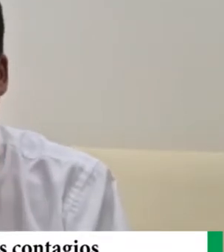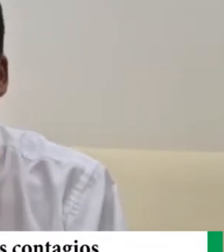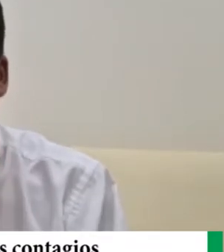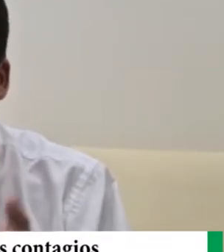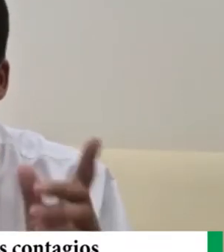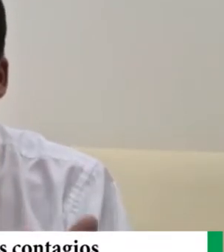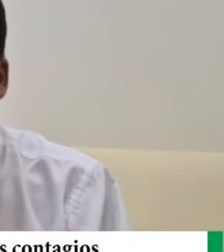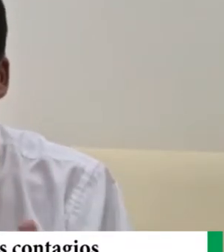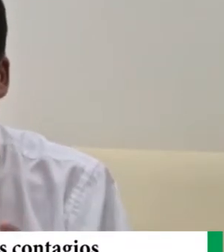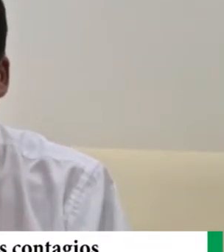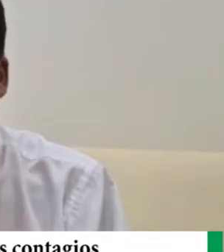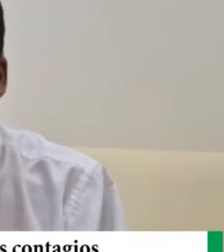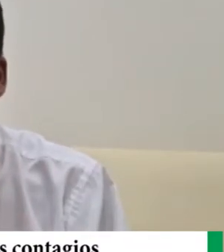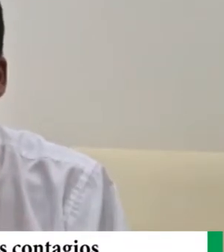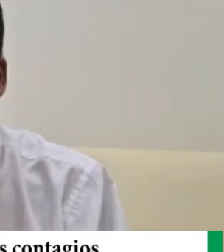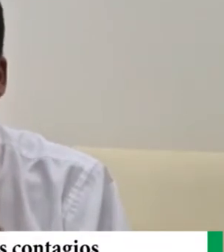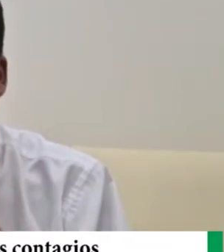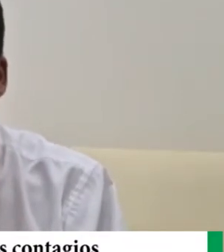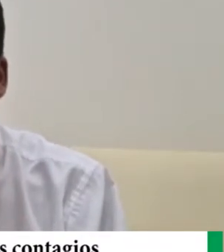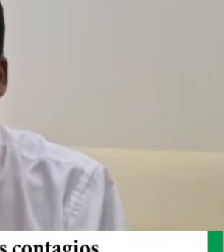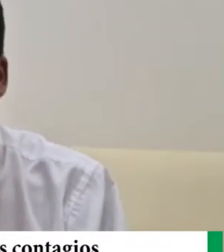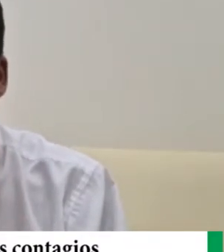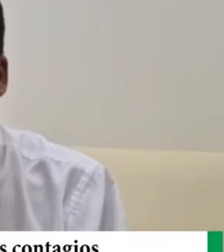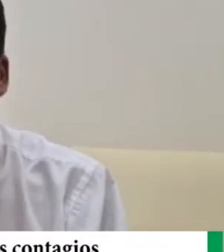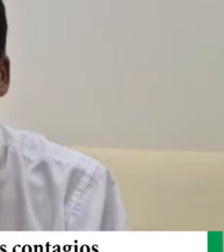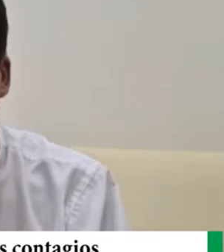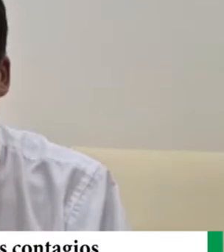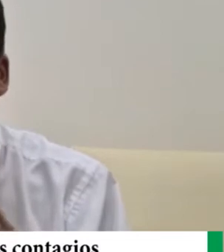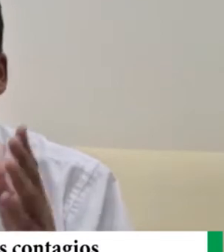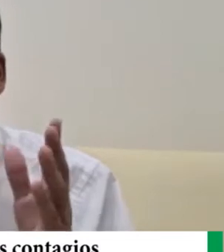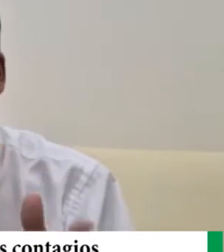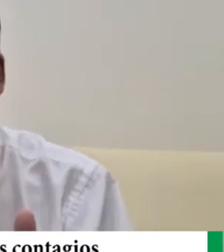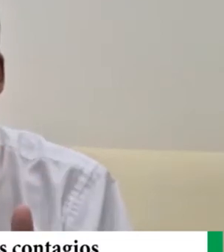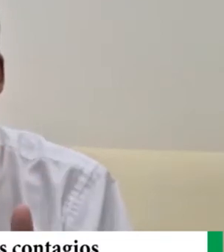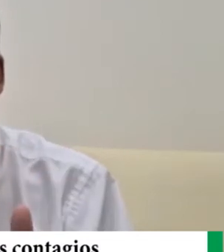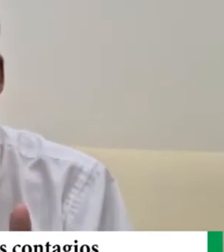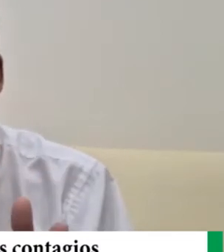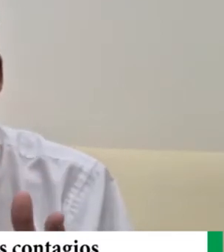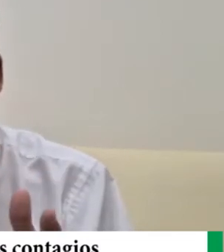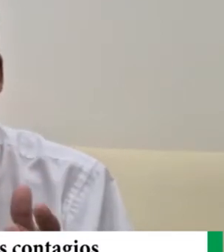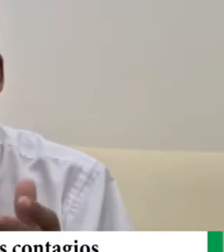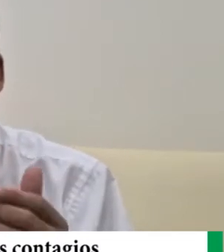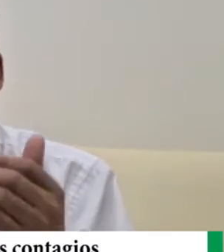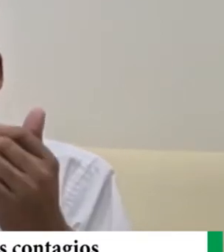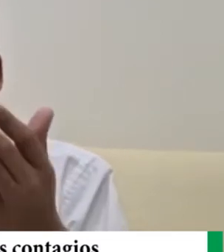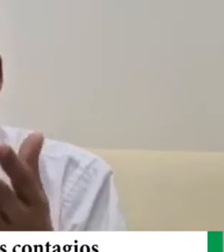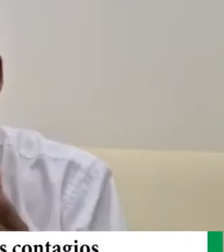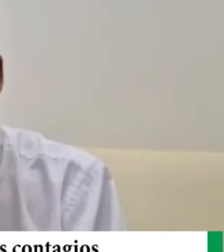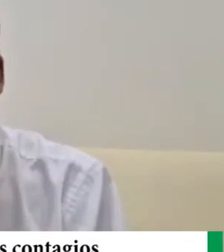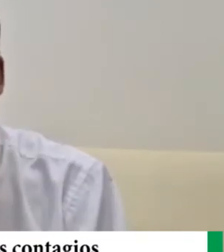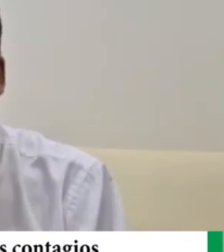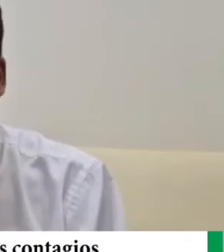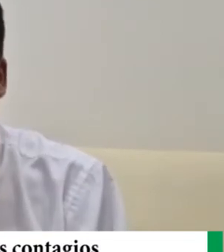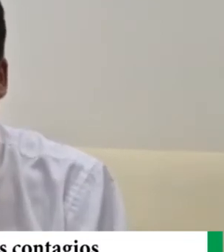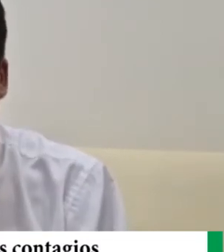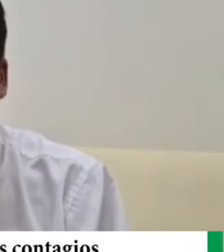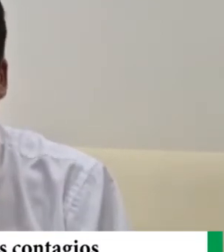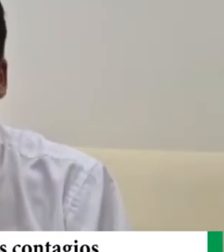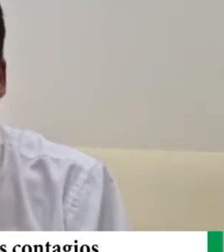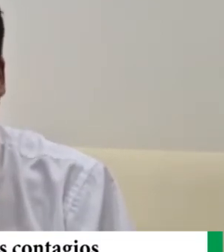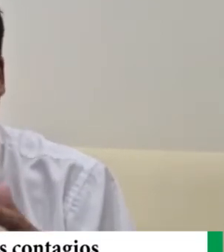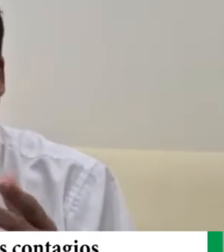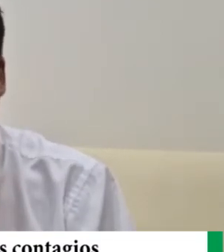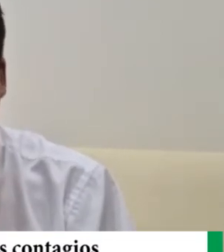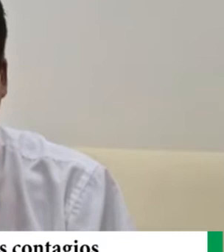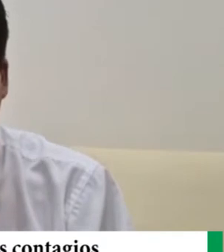ser tratado. Hoy por hoy se está aplicando el protocolo en fase 2 y fase 3, por lo que desmentimos a